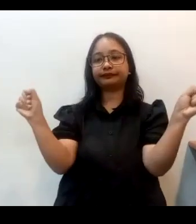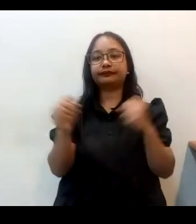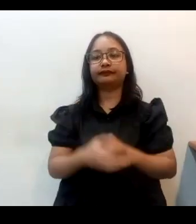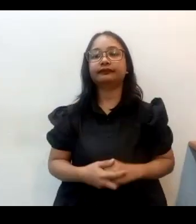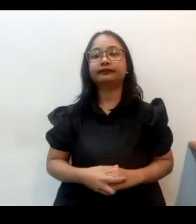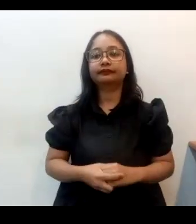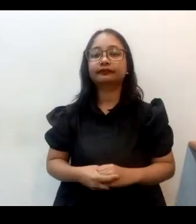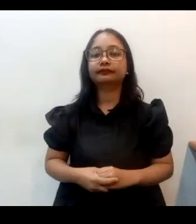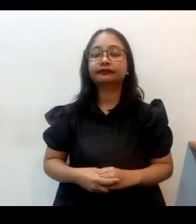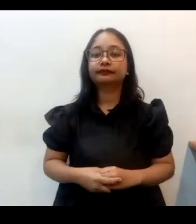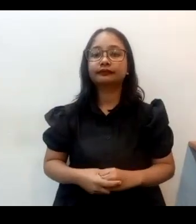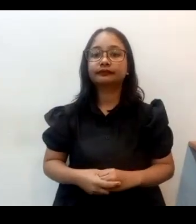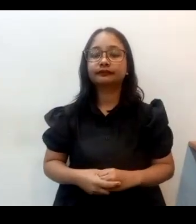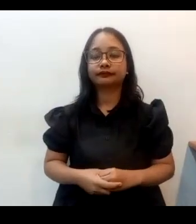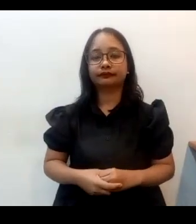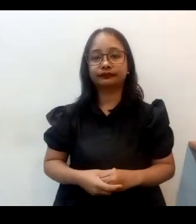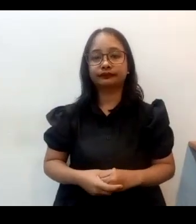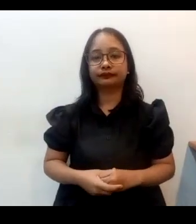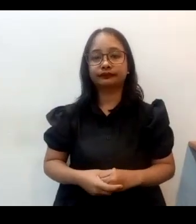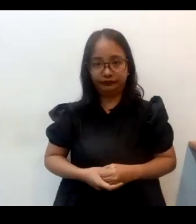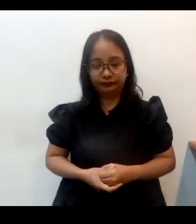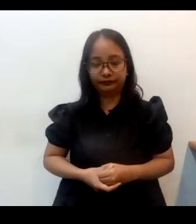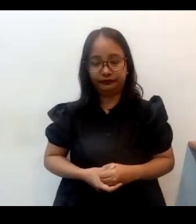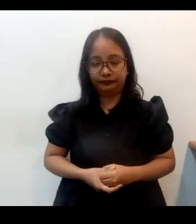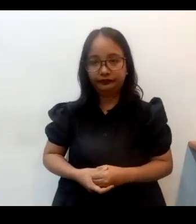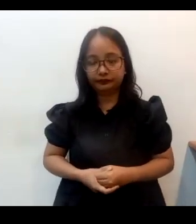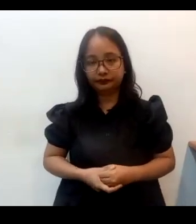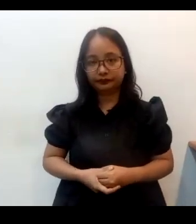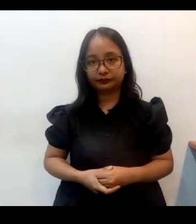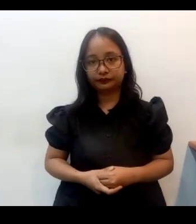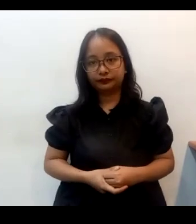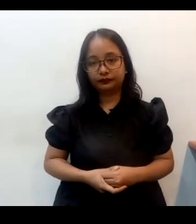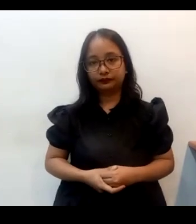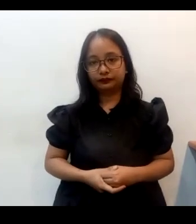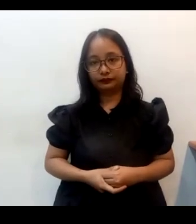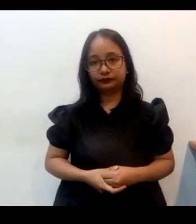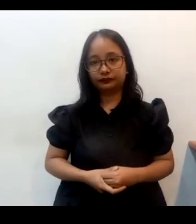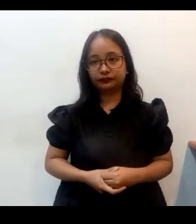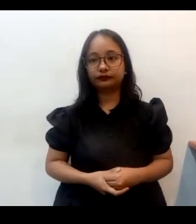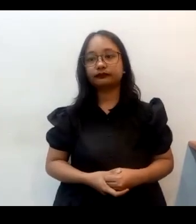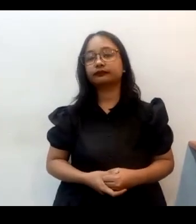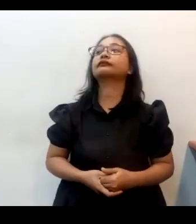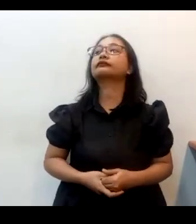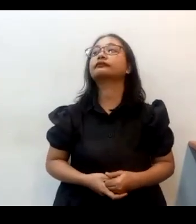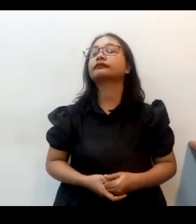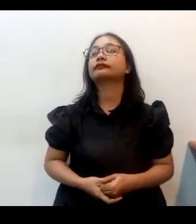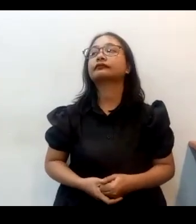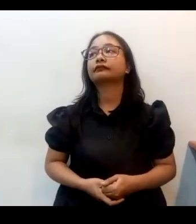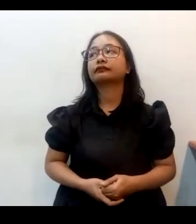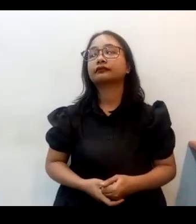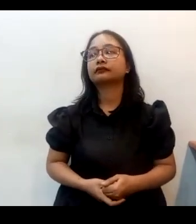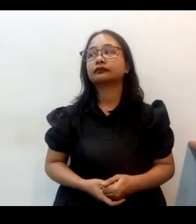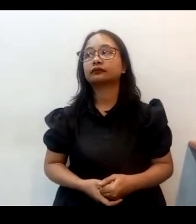bagay yung nalalaman ko, sigurado ako na ako'y ligtas na at tayo may katapangan na patotohanan ito. So those who